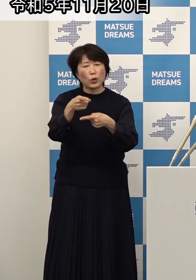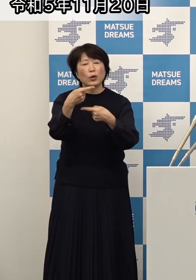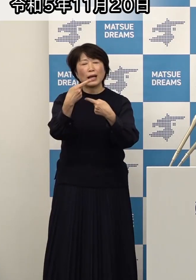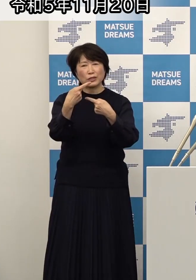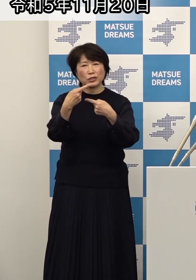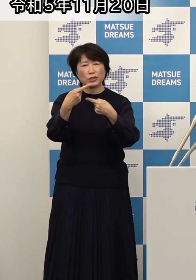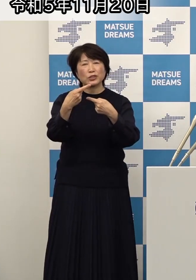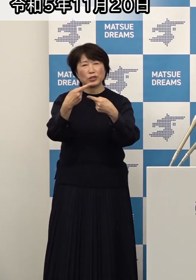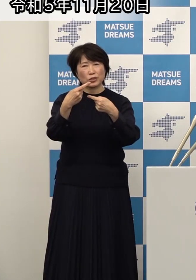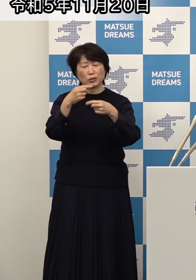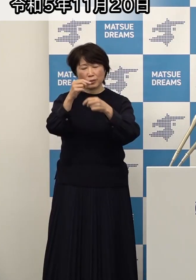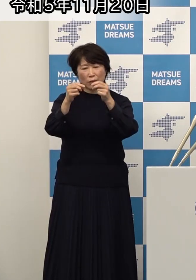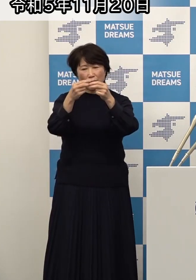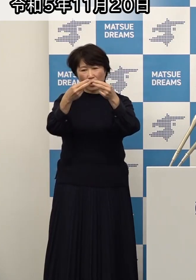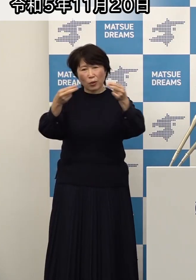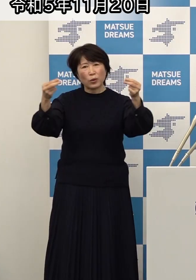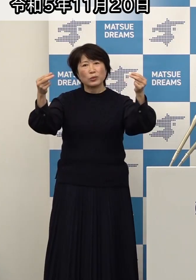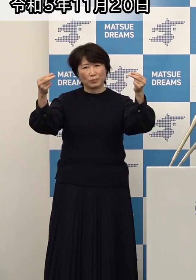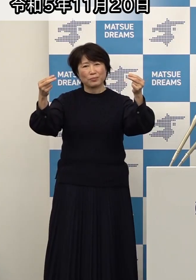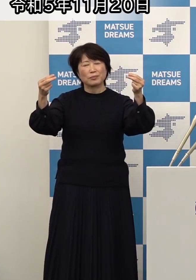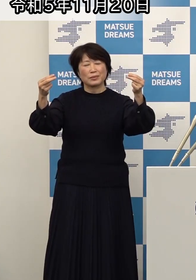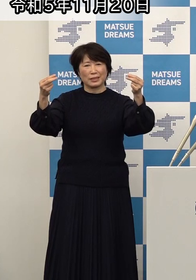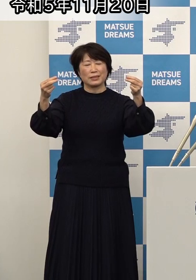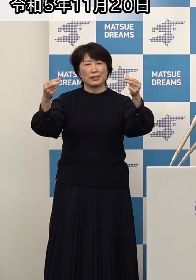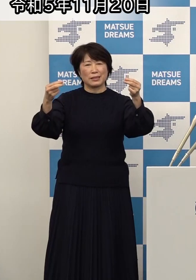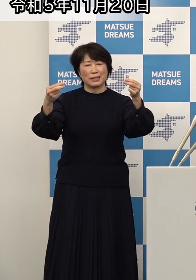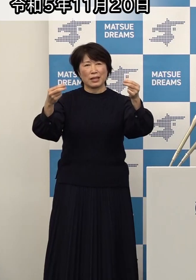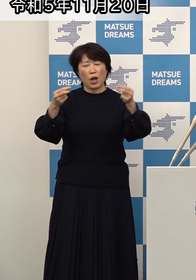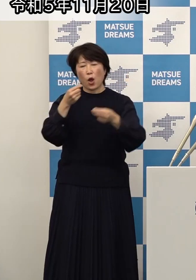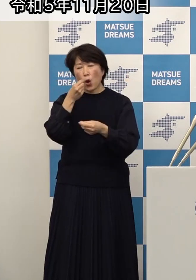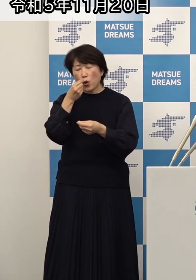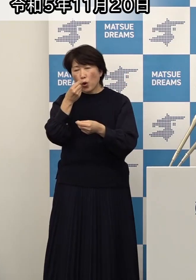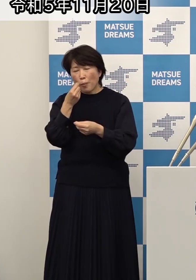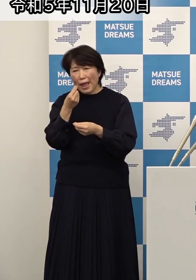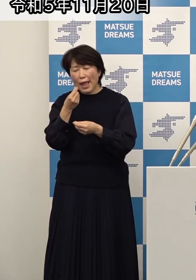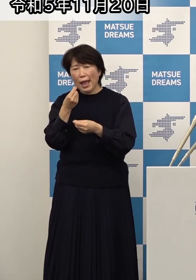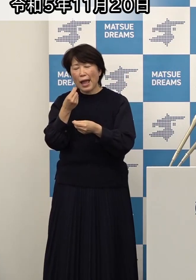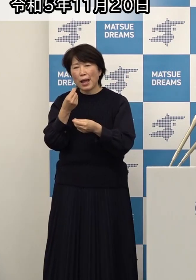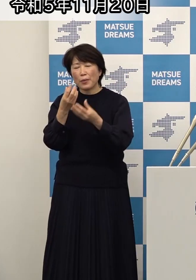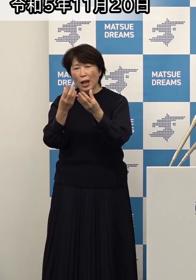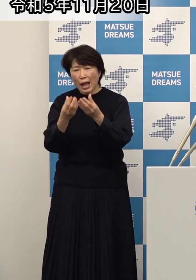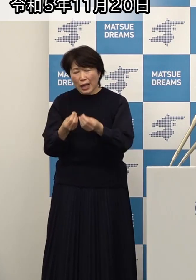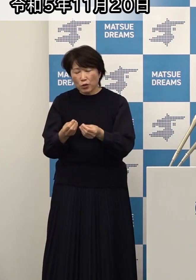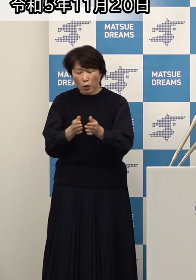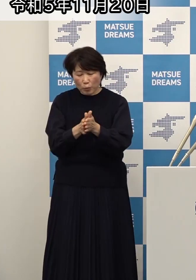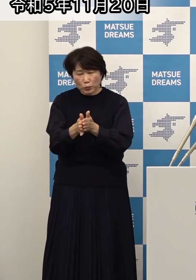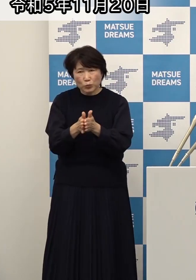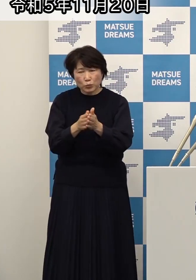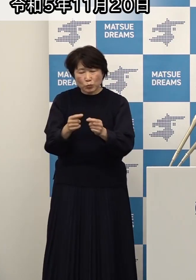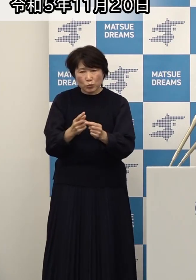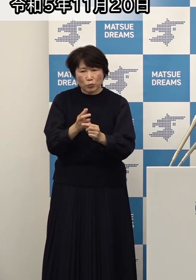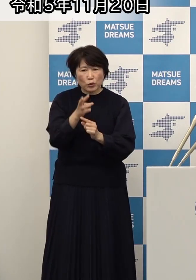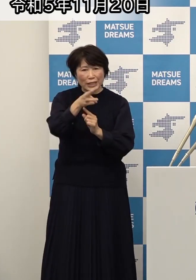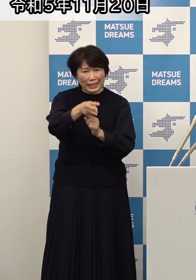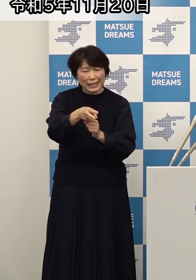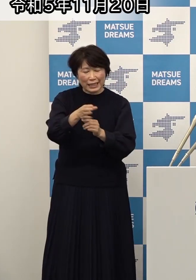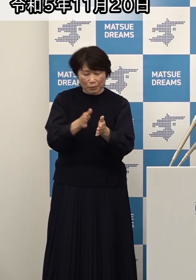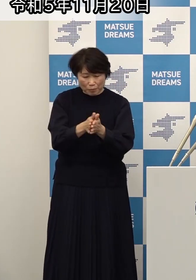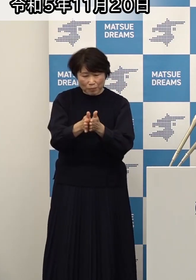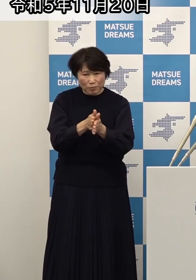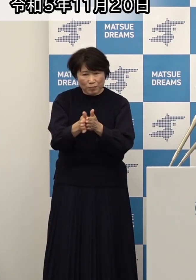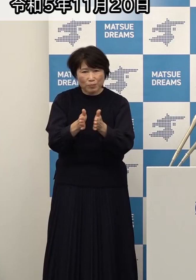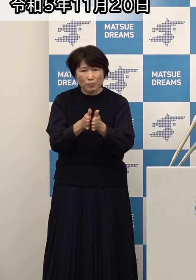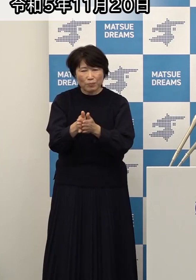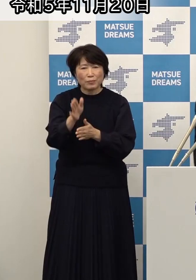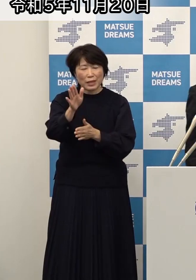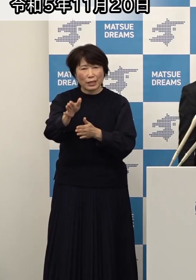ですね、お米を収穫した後の、稲わらを利用して作るということで、これ日本の伝統も学んでいただき、